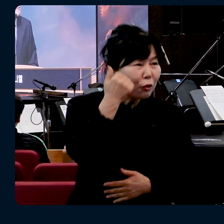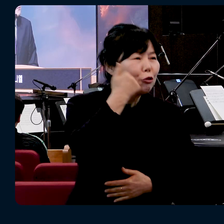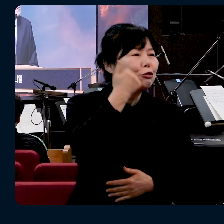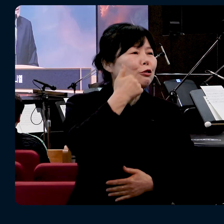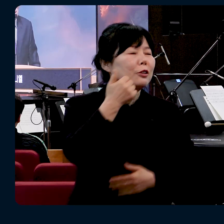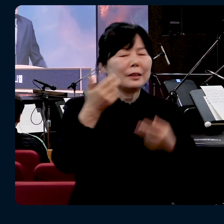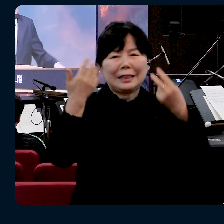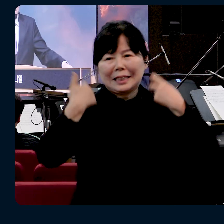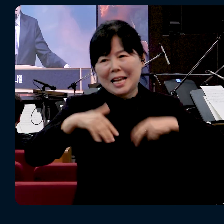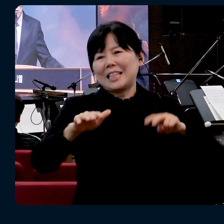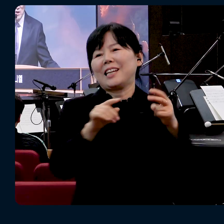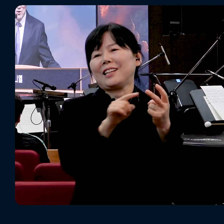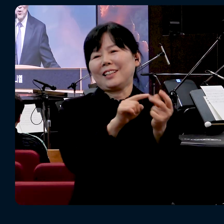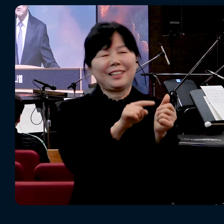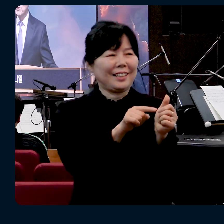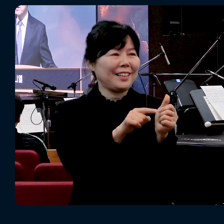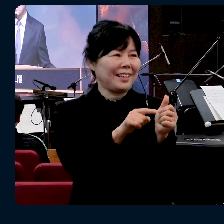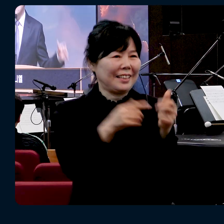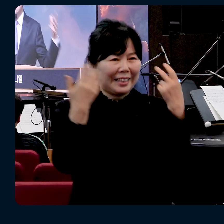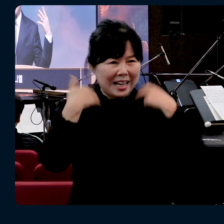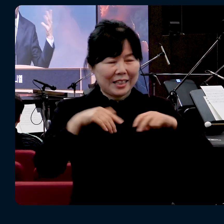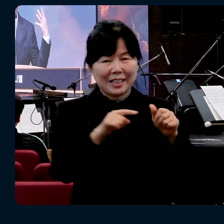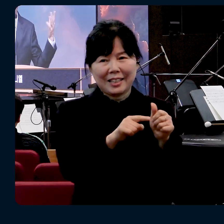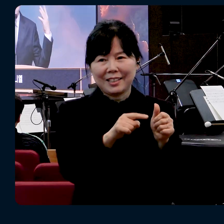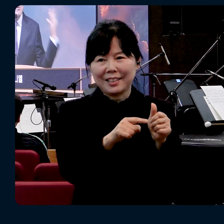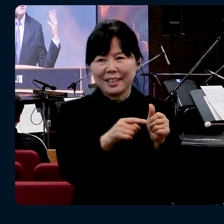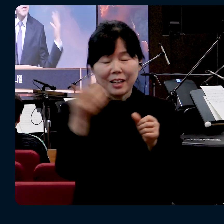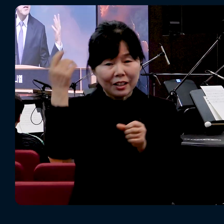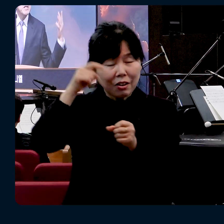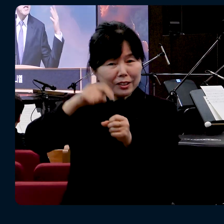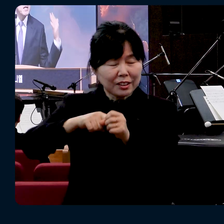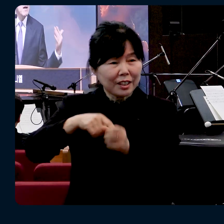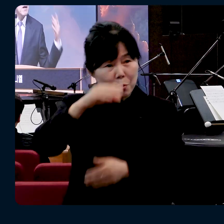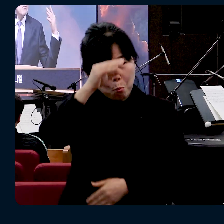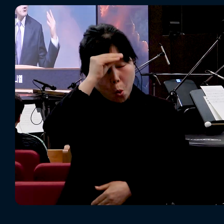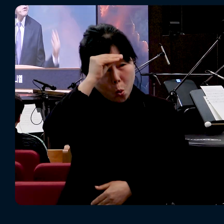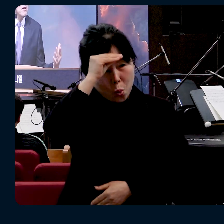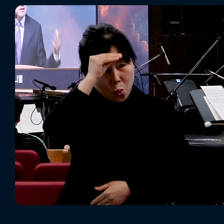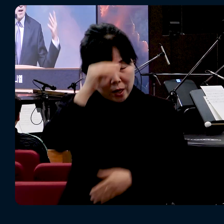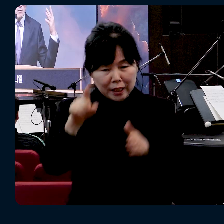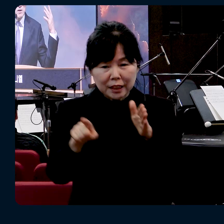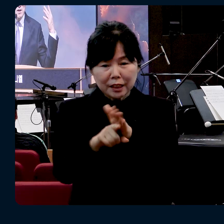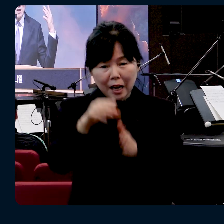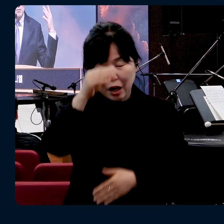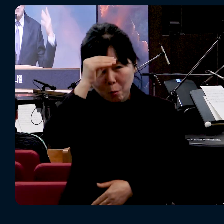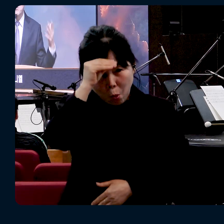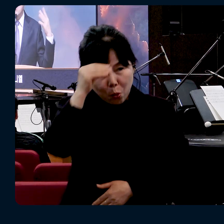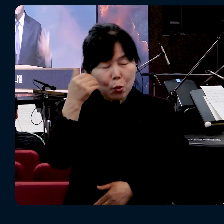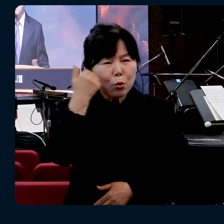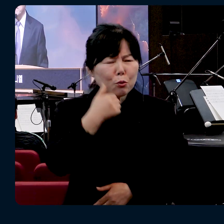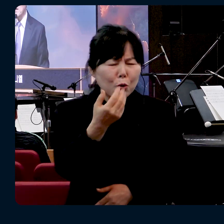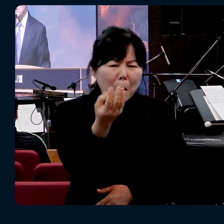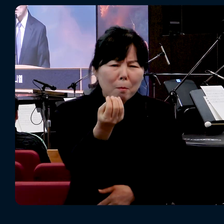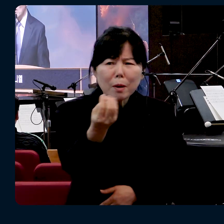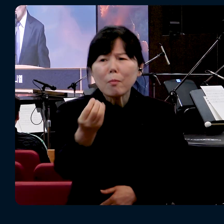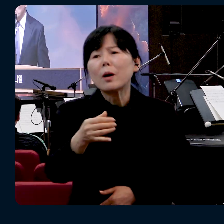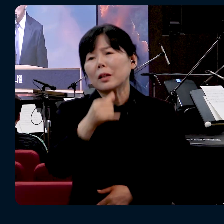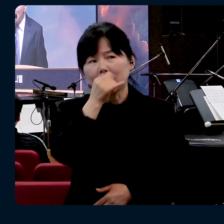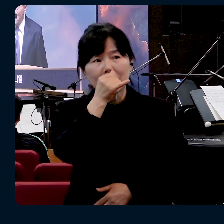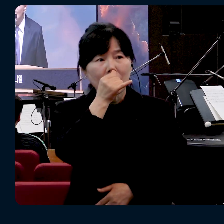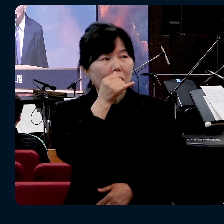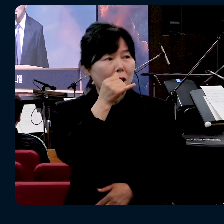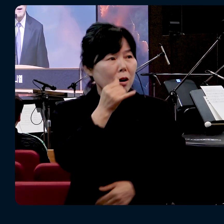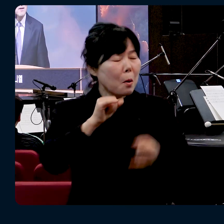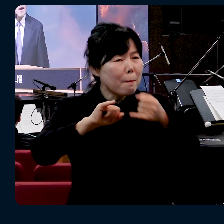다니엘입니다. 구약에서 우리에게 영적인 모범이 되는 신앙의 본이 되는 사람을 몇 명 꼽으라고 한다면